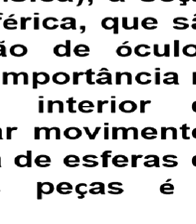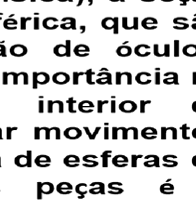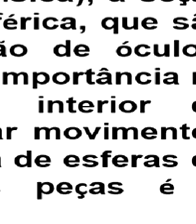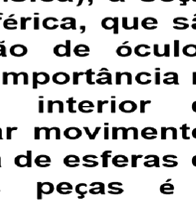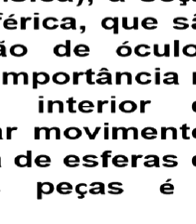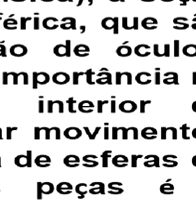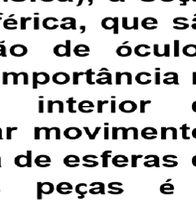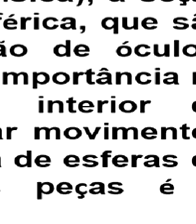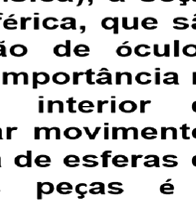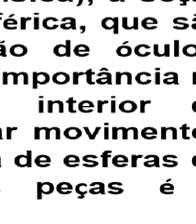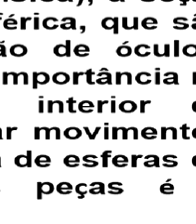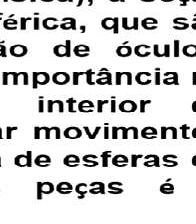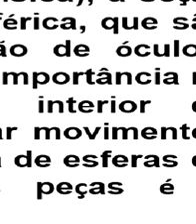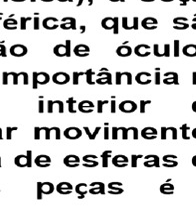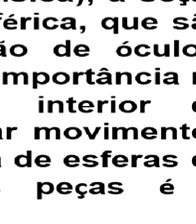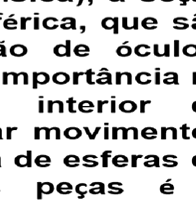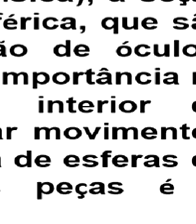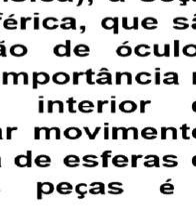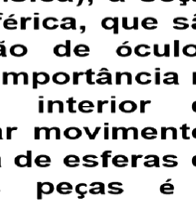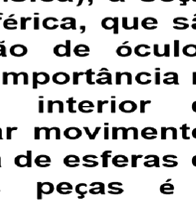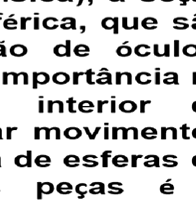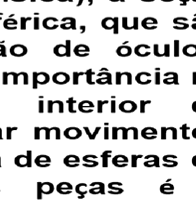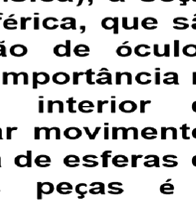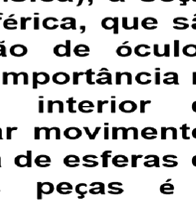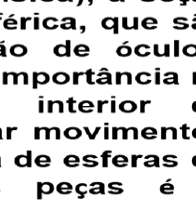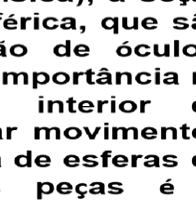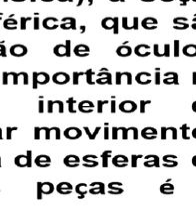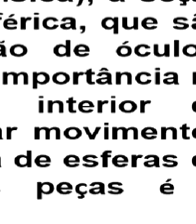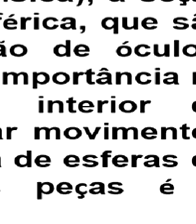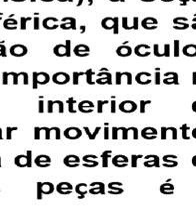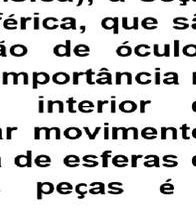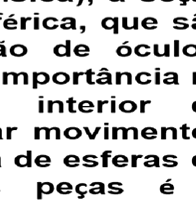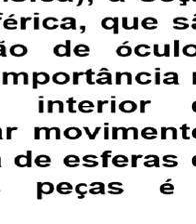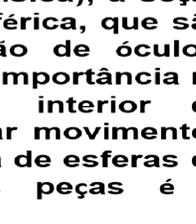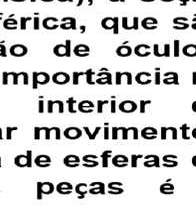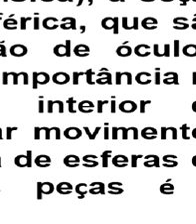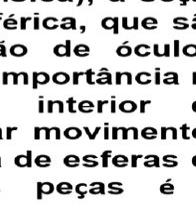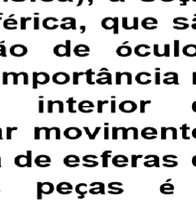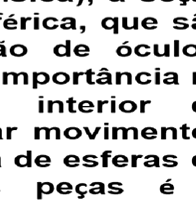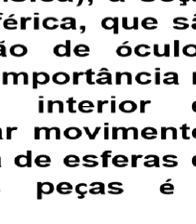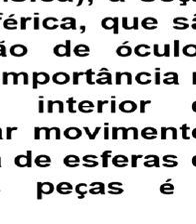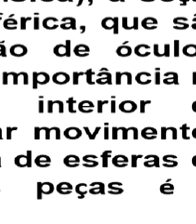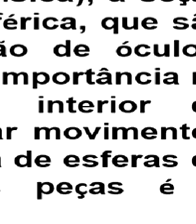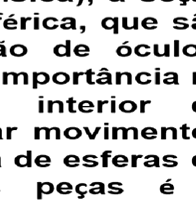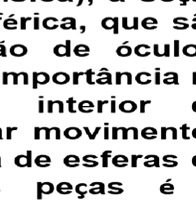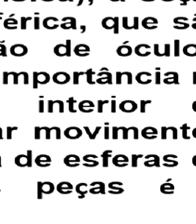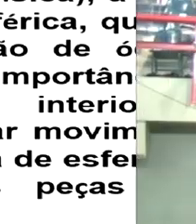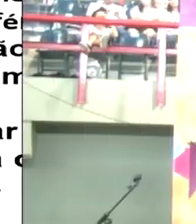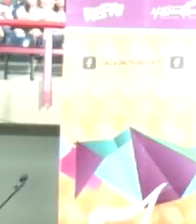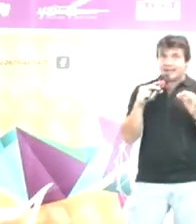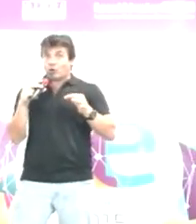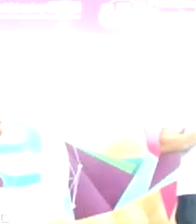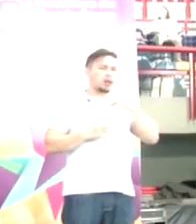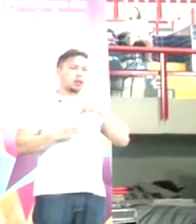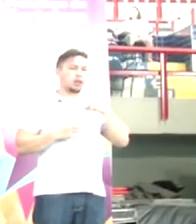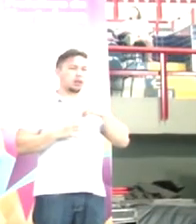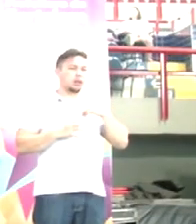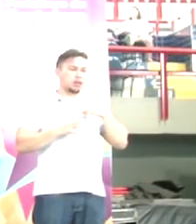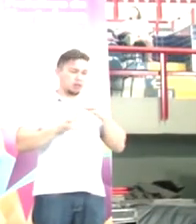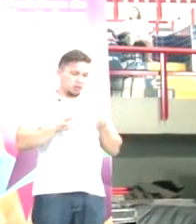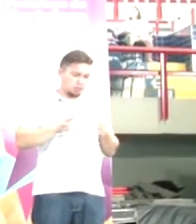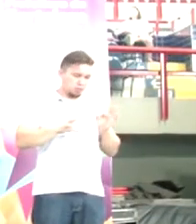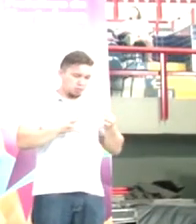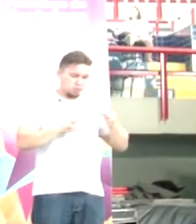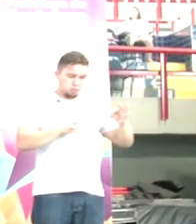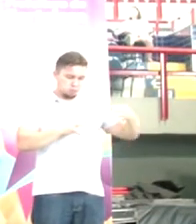uma bola de futebol, ela não é bem uma esfera. A bola de futebol, se você olhar bem para ela é